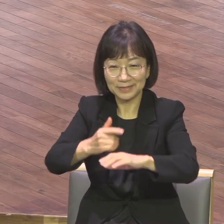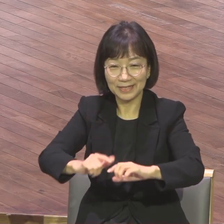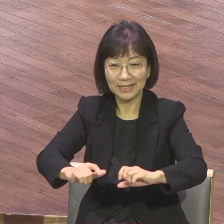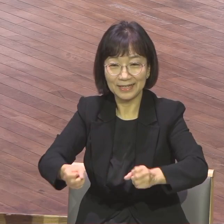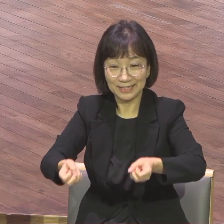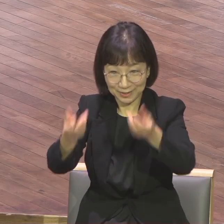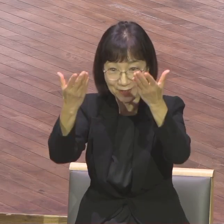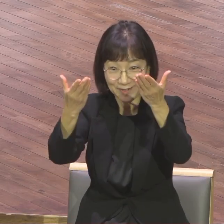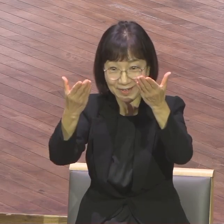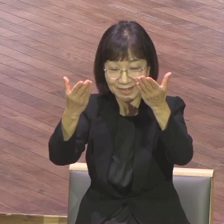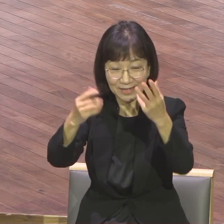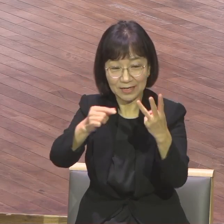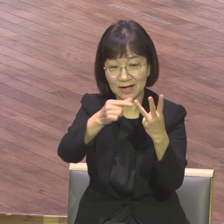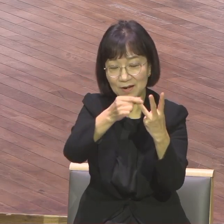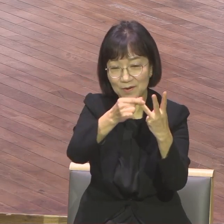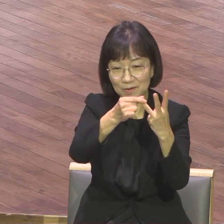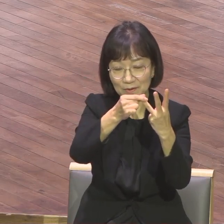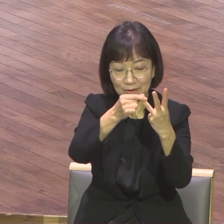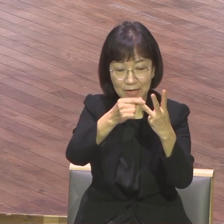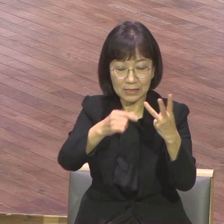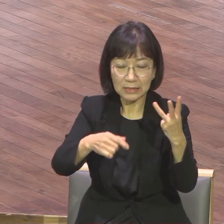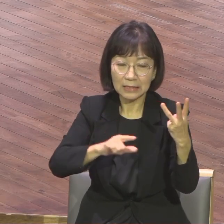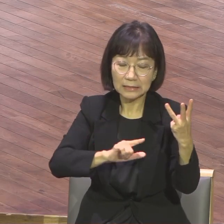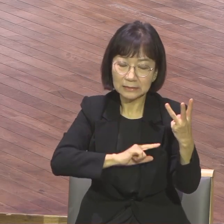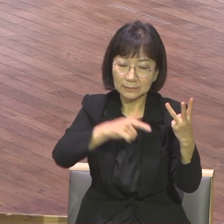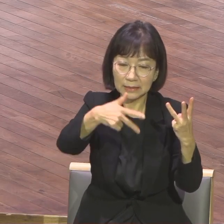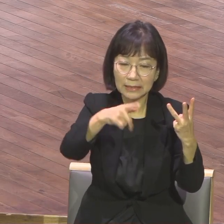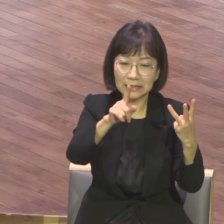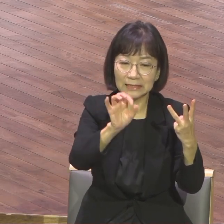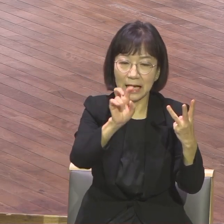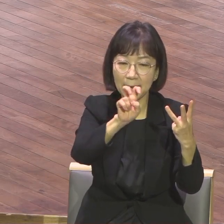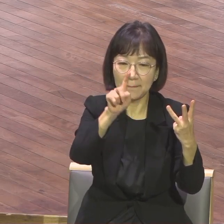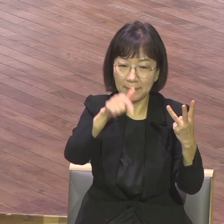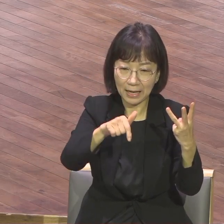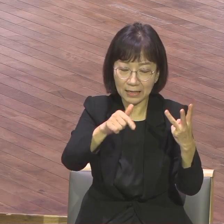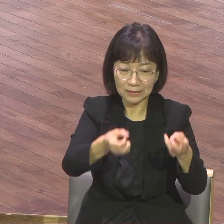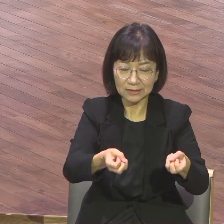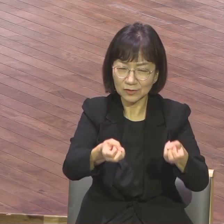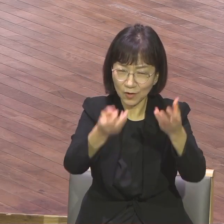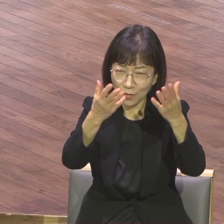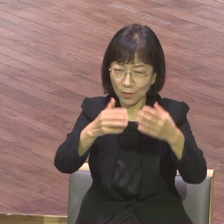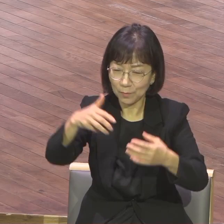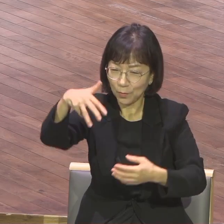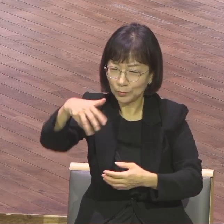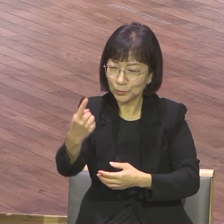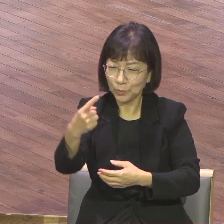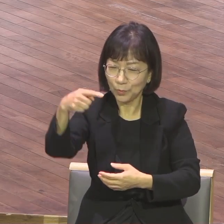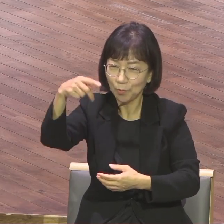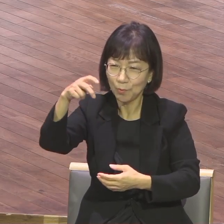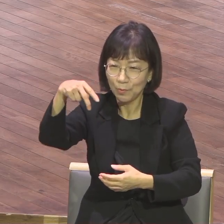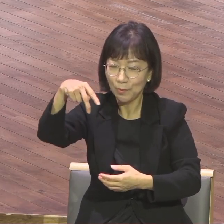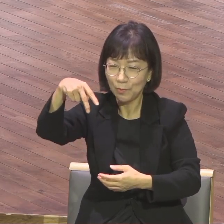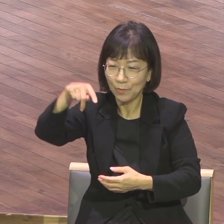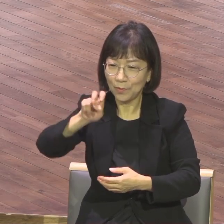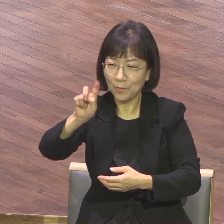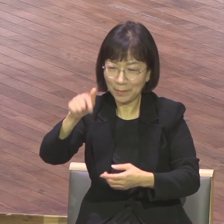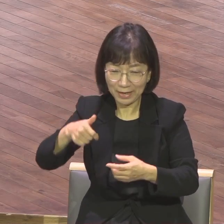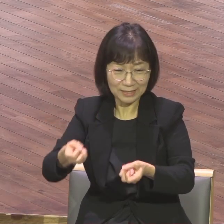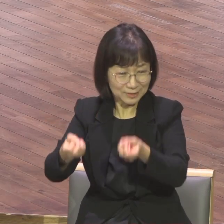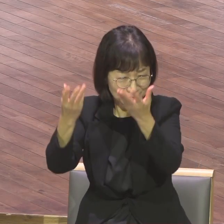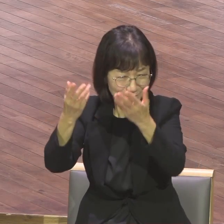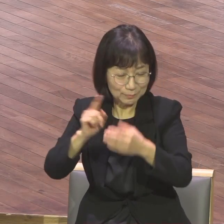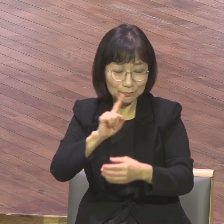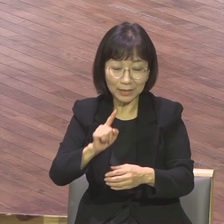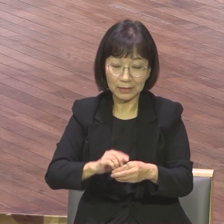되는데 초막절, 이 장막절이라고도 하는데 이 출애굽 당시에 40년 광야 생활